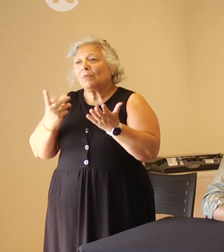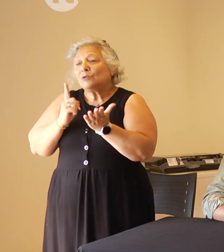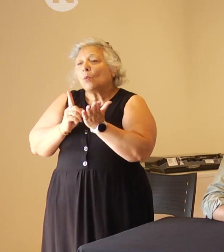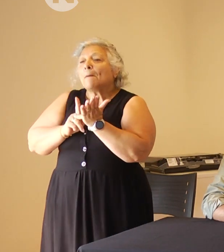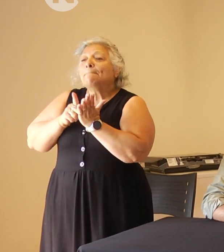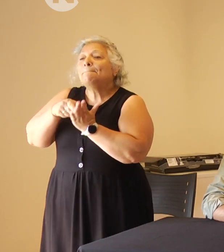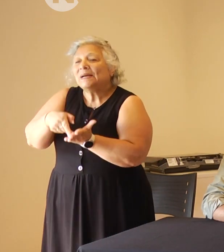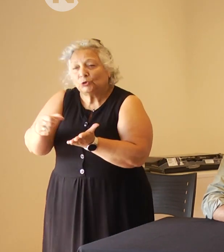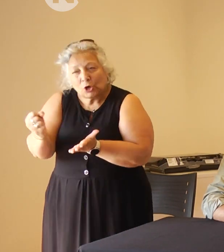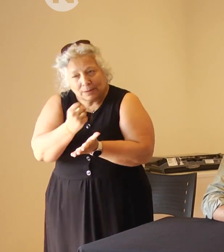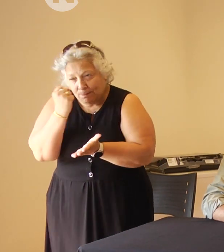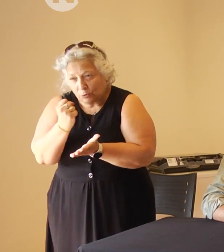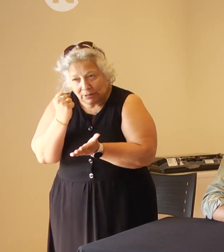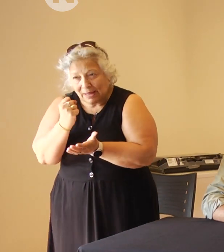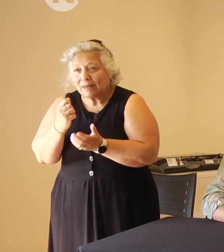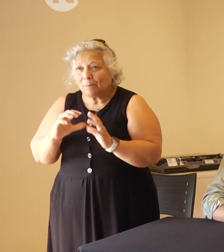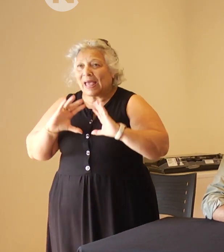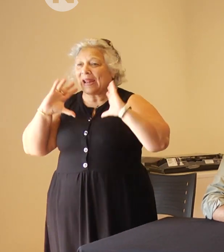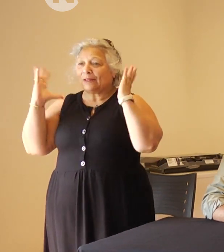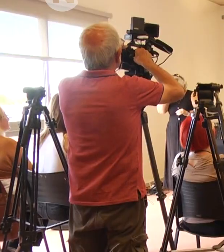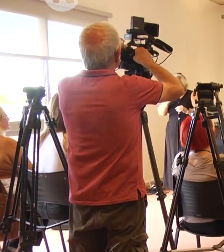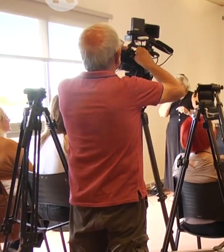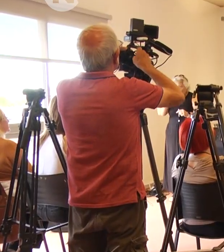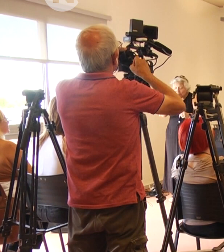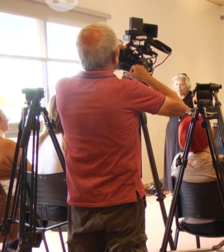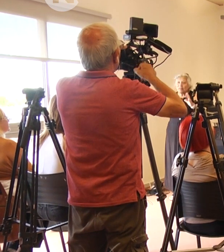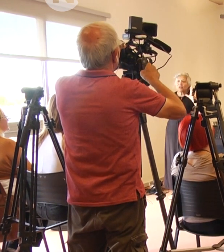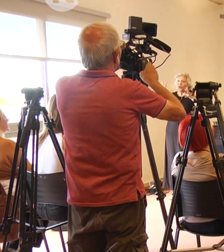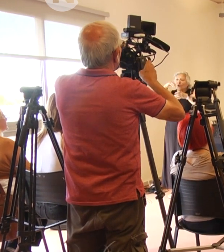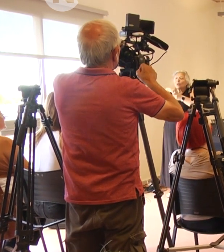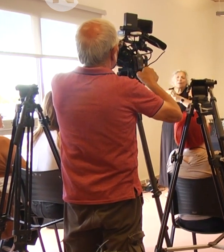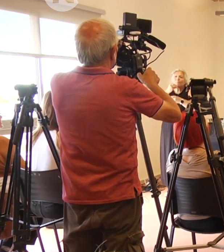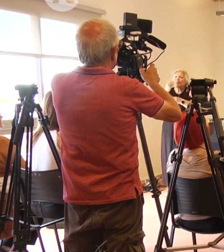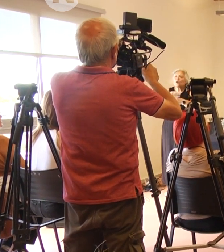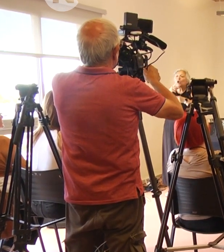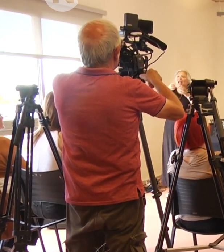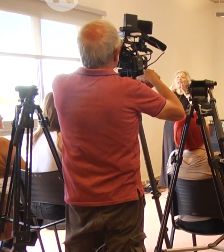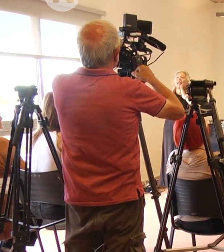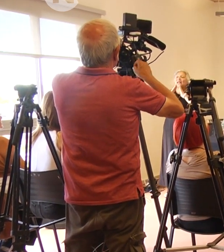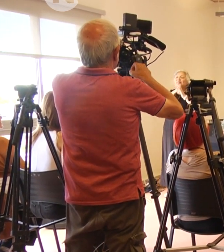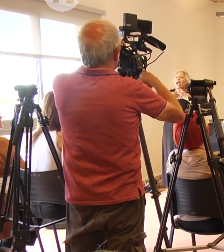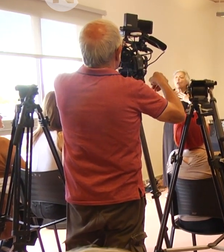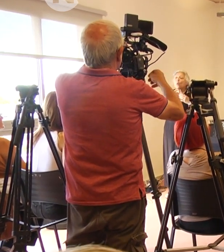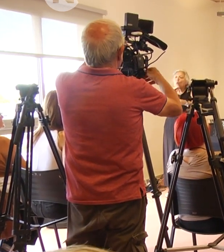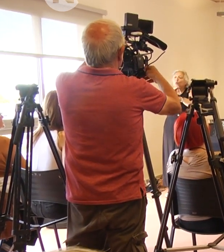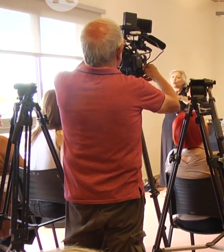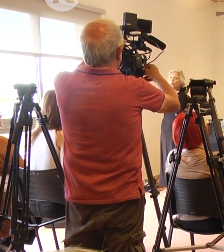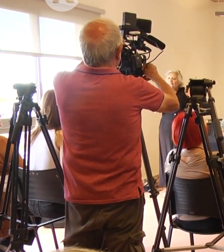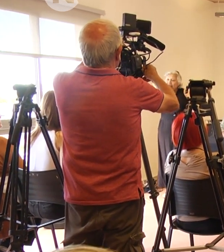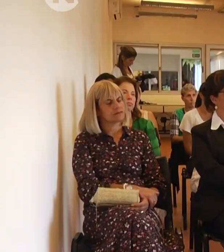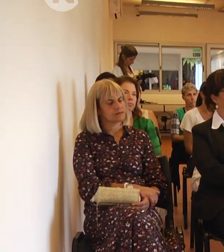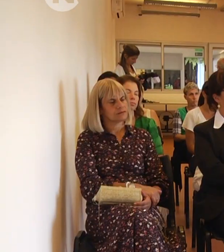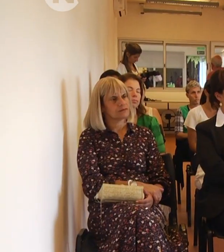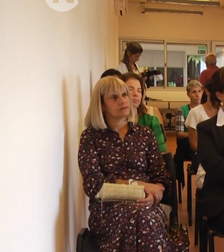quinto a la medida que podamos. Este año el Consejo Municipal además habilitó 300 mil pesos de subsidio que van a ir también directamente para la cuota,